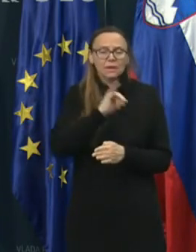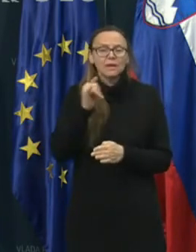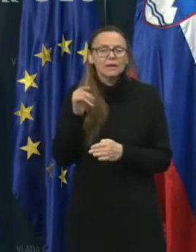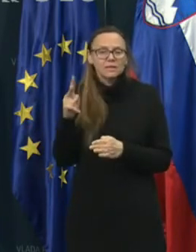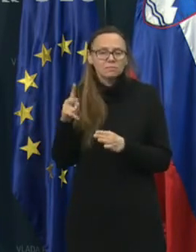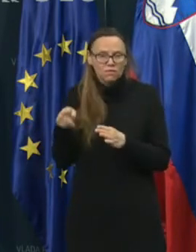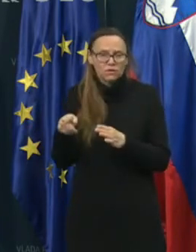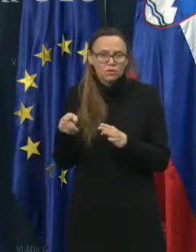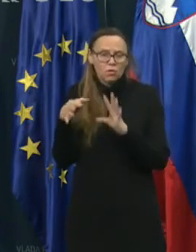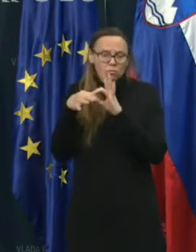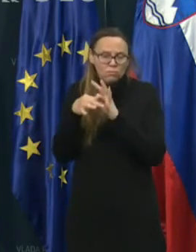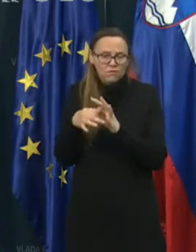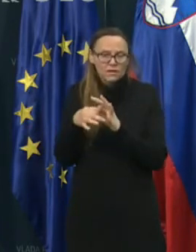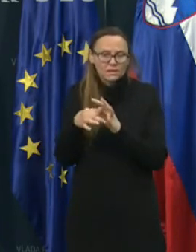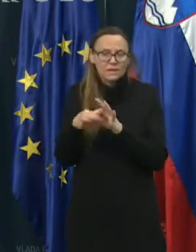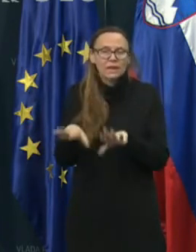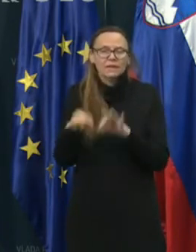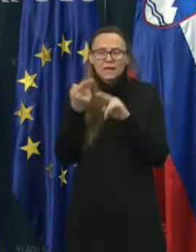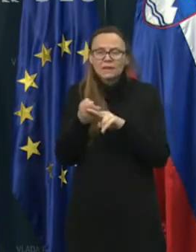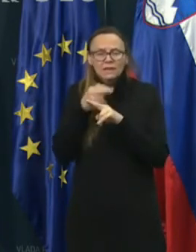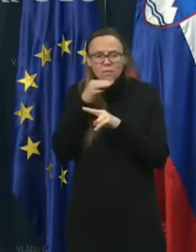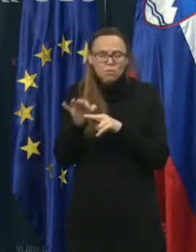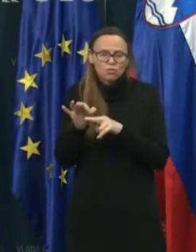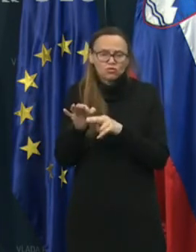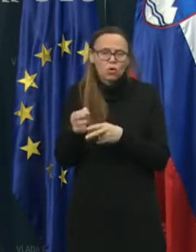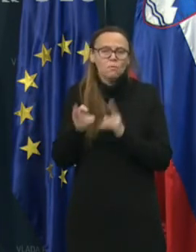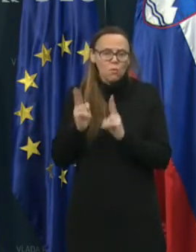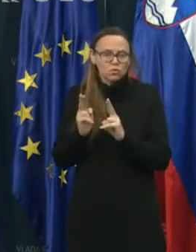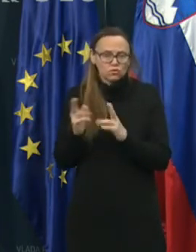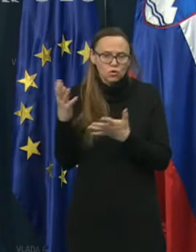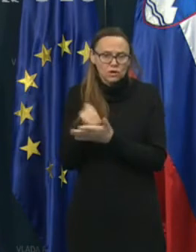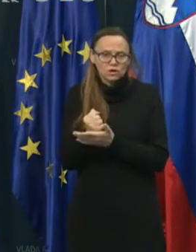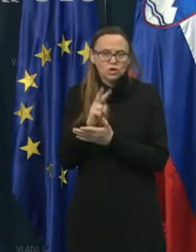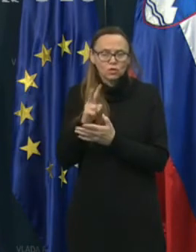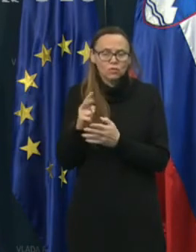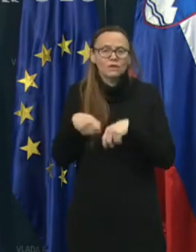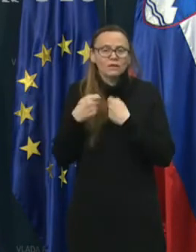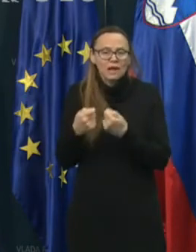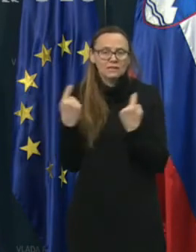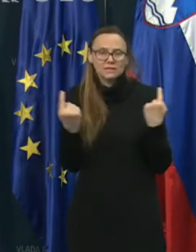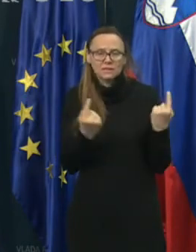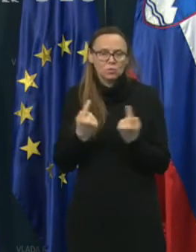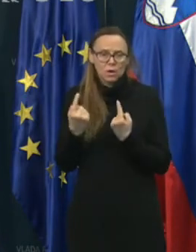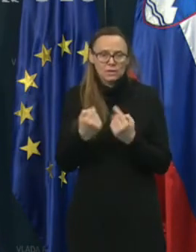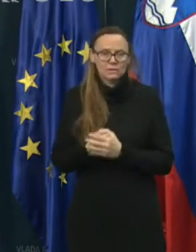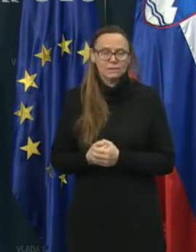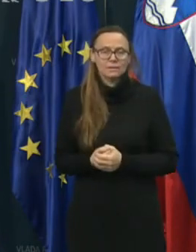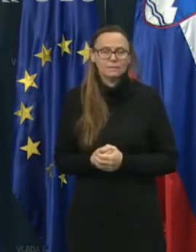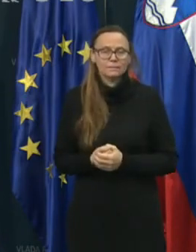je najti najbolj optimalno rešitev v dani situaciji.